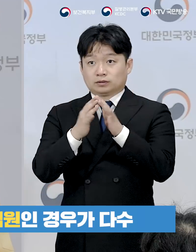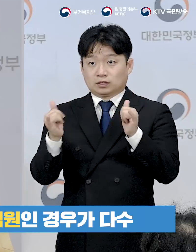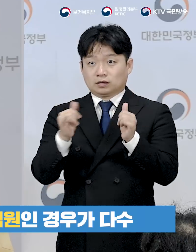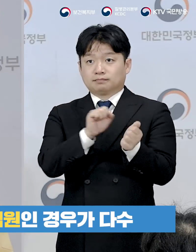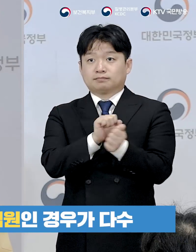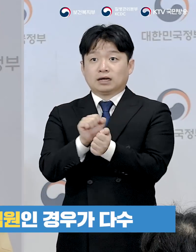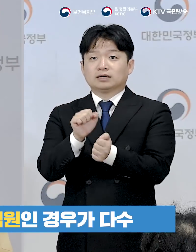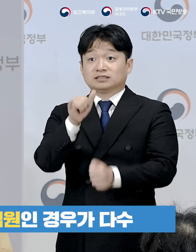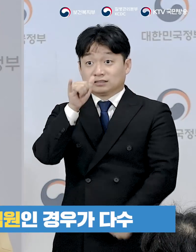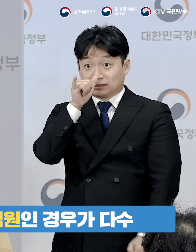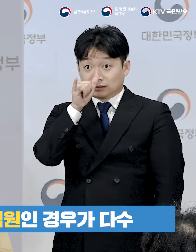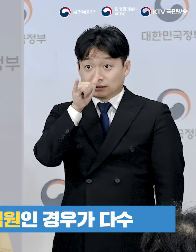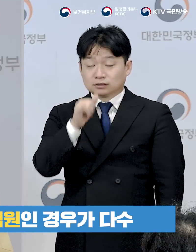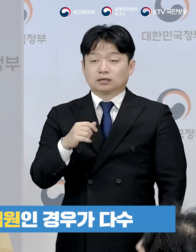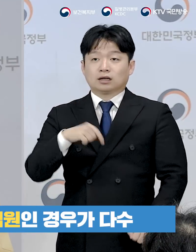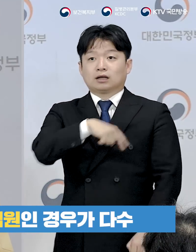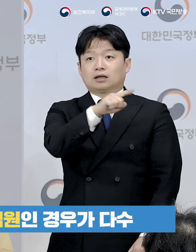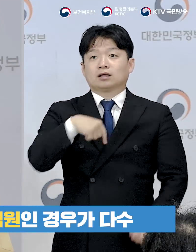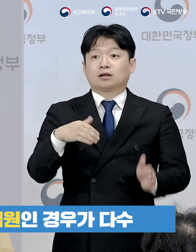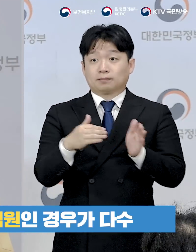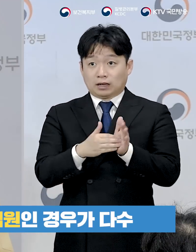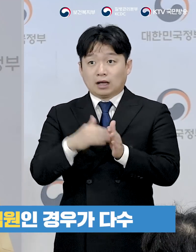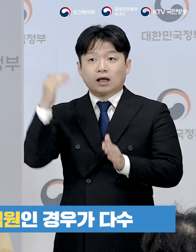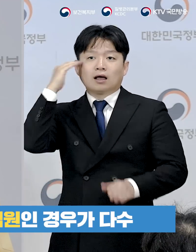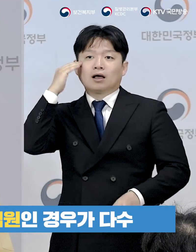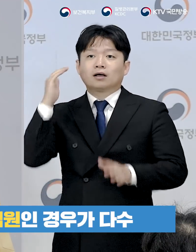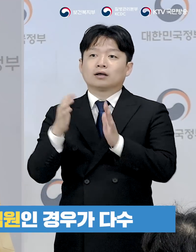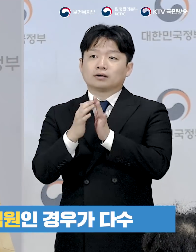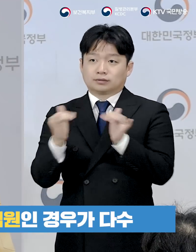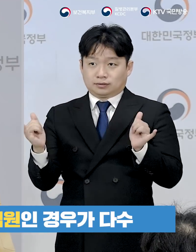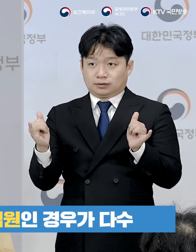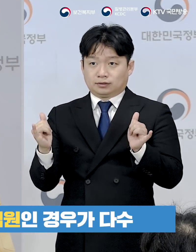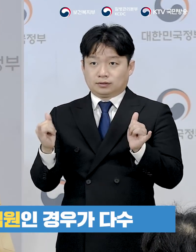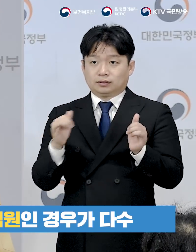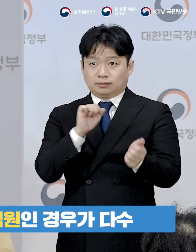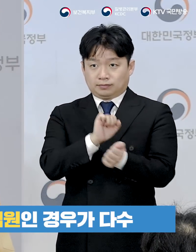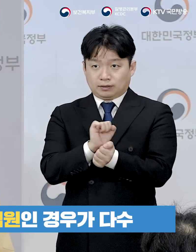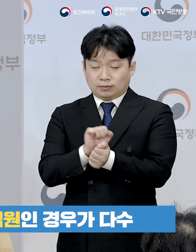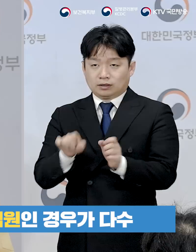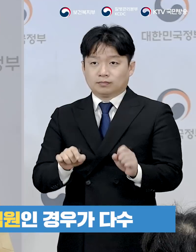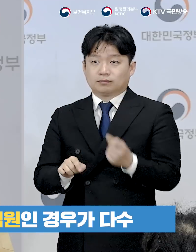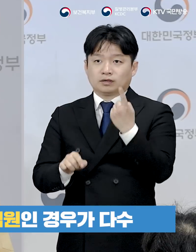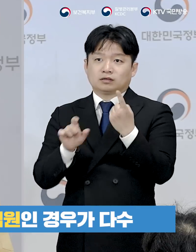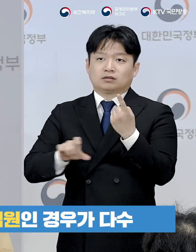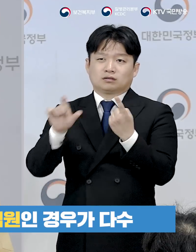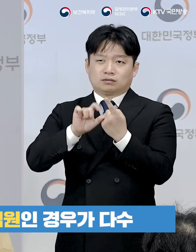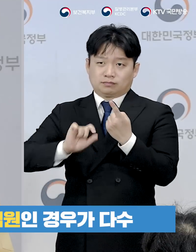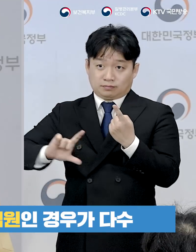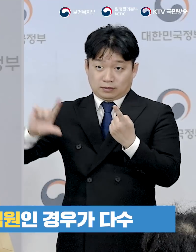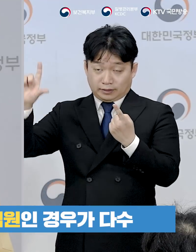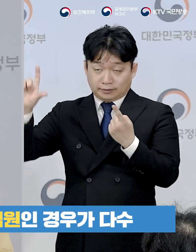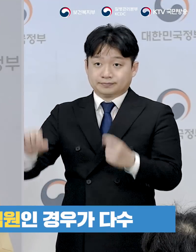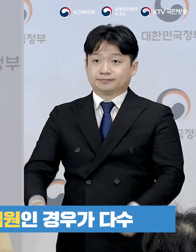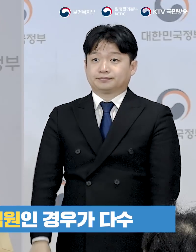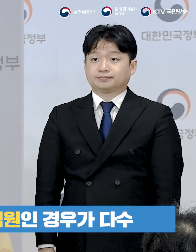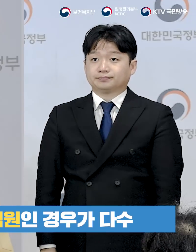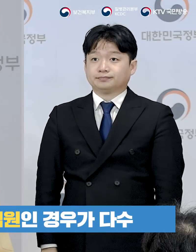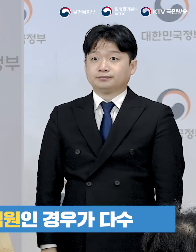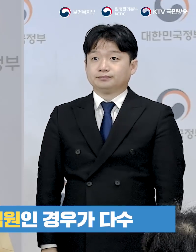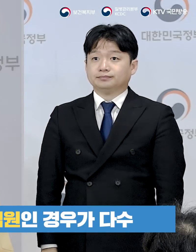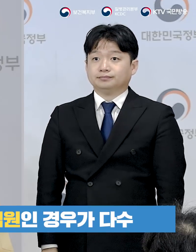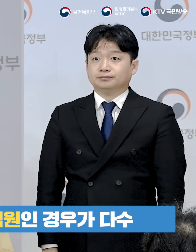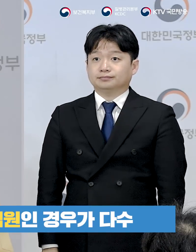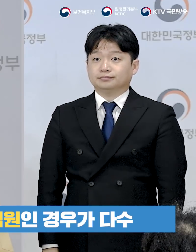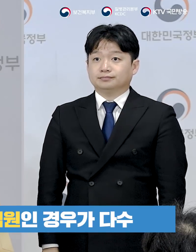중국에서 들어온 관광객이 감염을 주는 경우도 있지만 중국을 다녀온 내국인들이 우리 국민들이 감염원으로 작동한 경우가